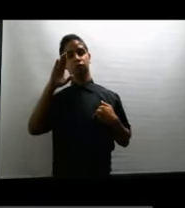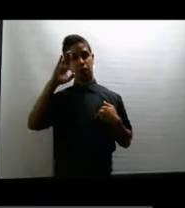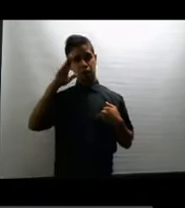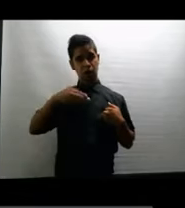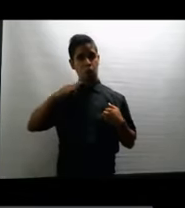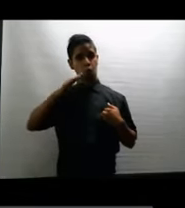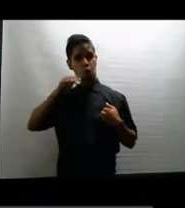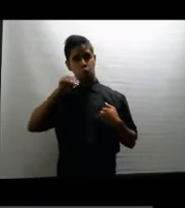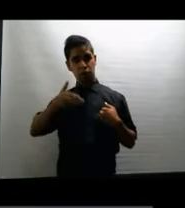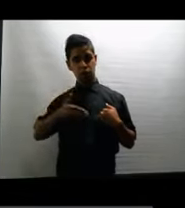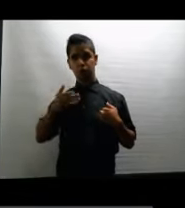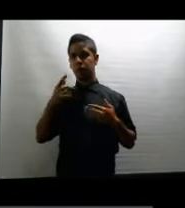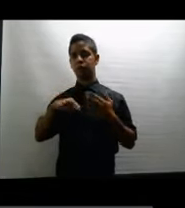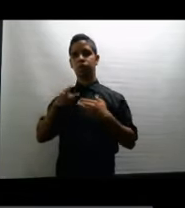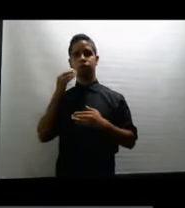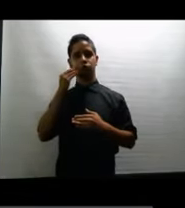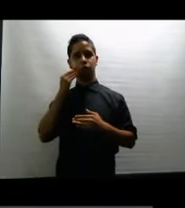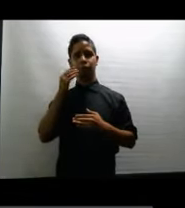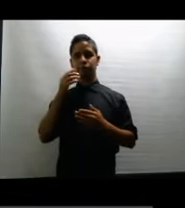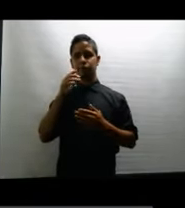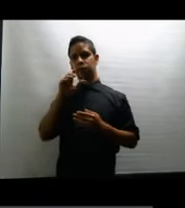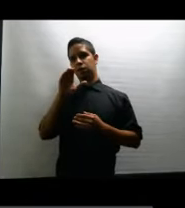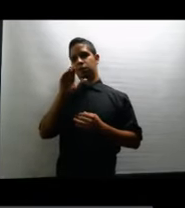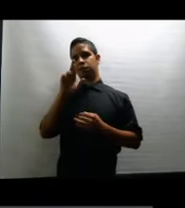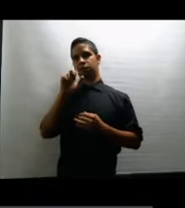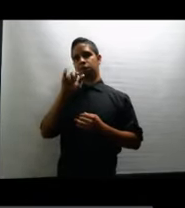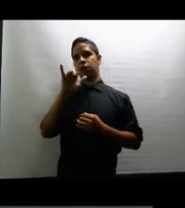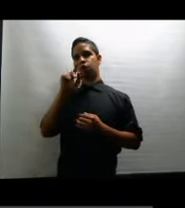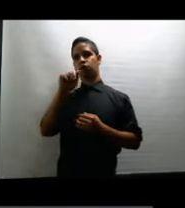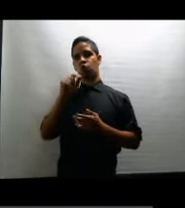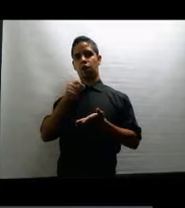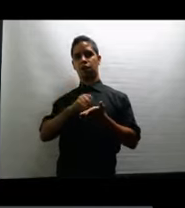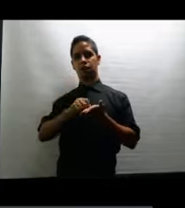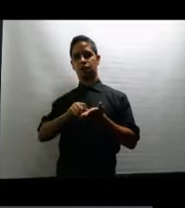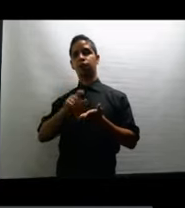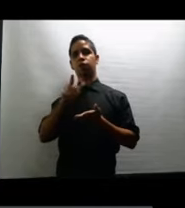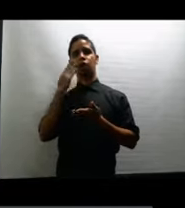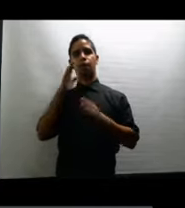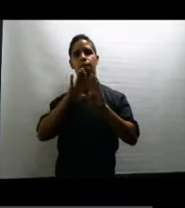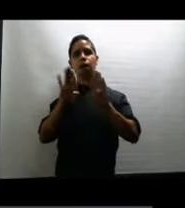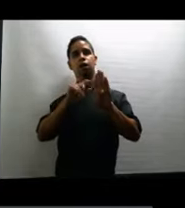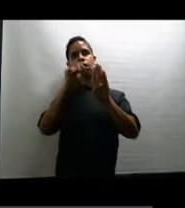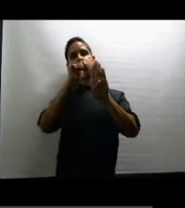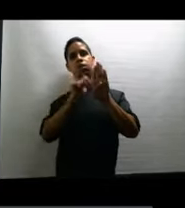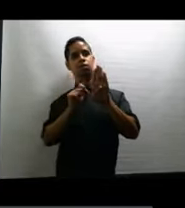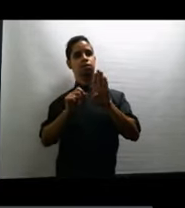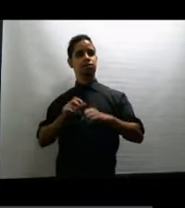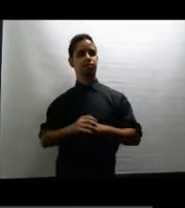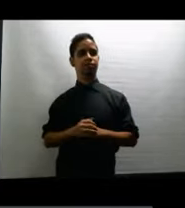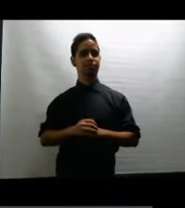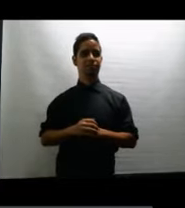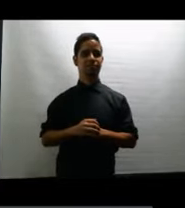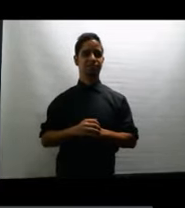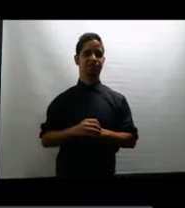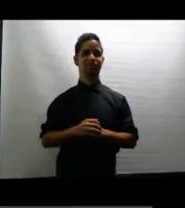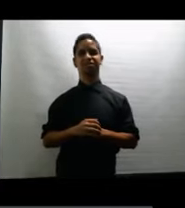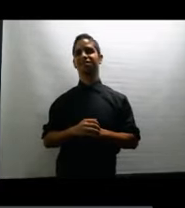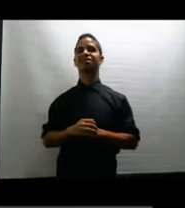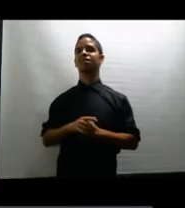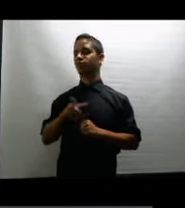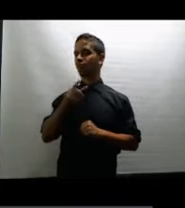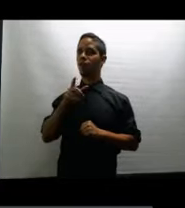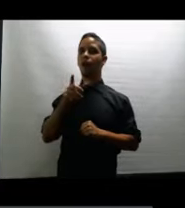momento escribió las paredes con crayola, tiene marcas de bicarbonato. Prueba a aplicarle. Usted le abre la boca, le echa un buche